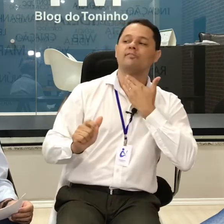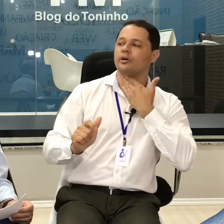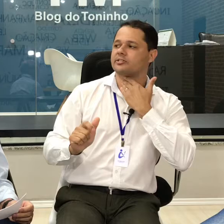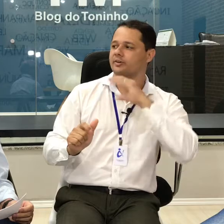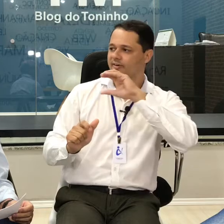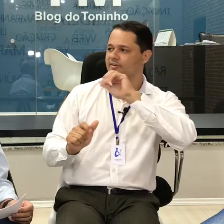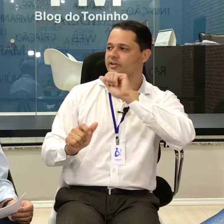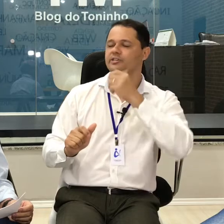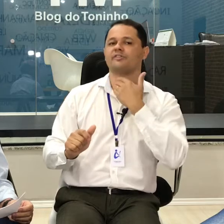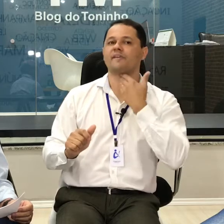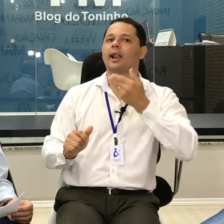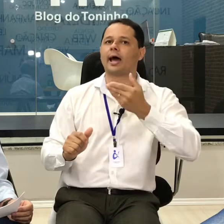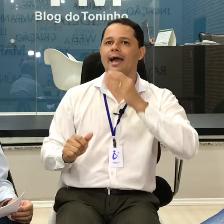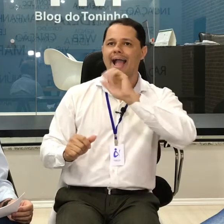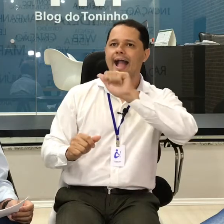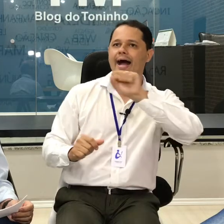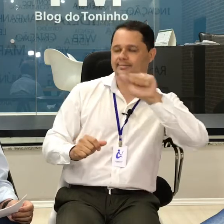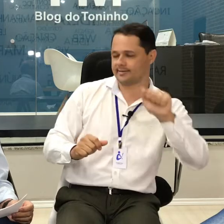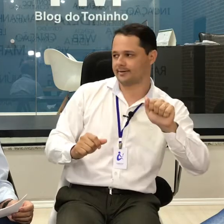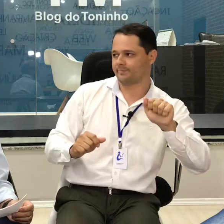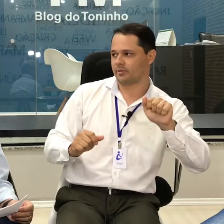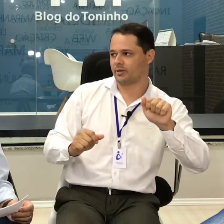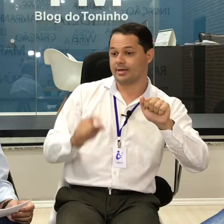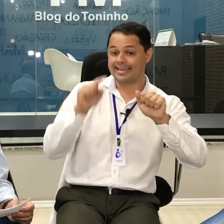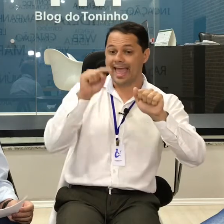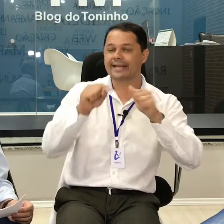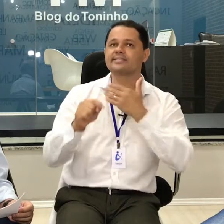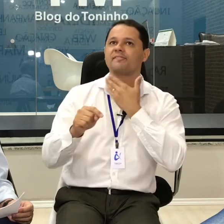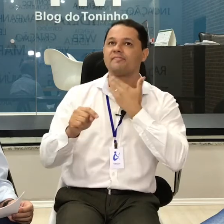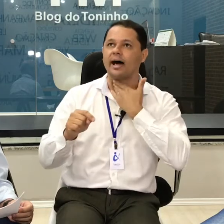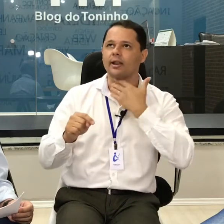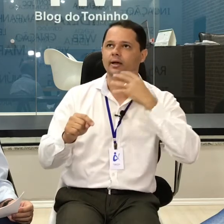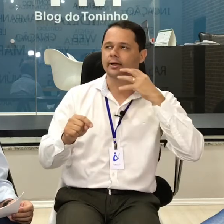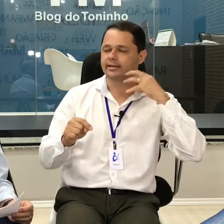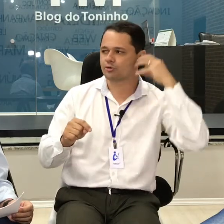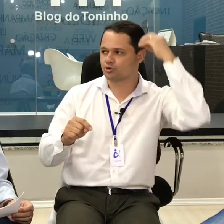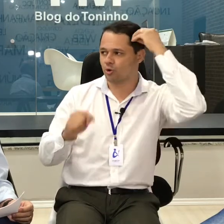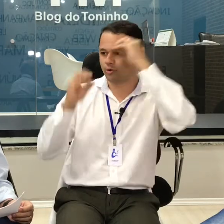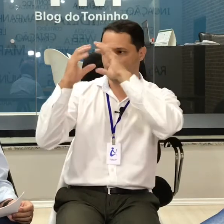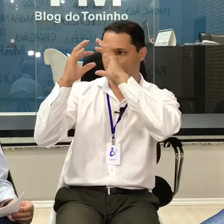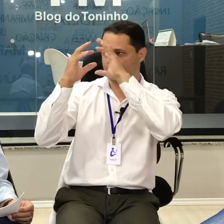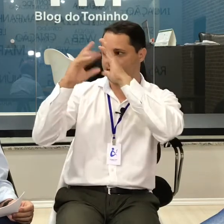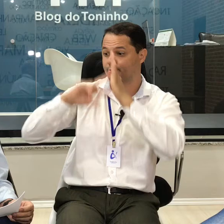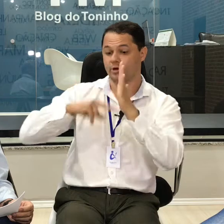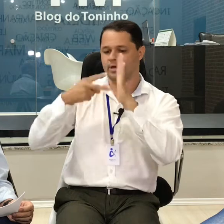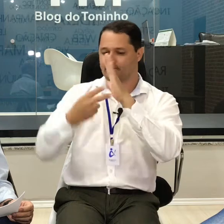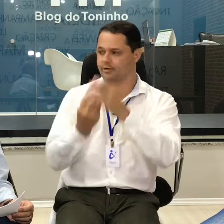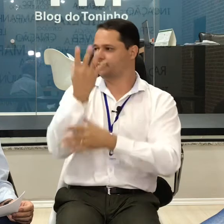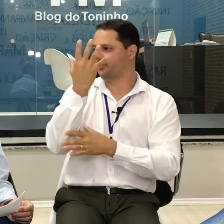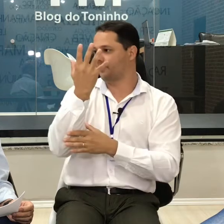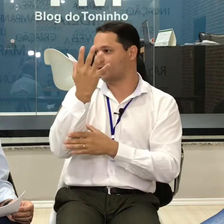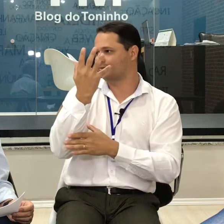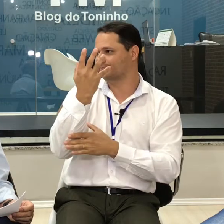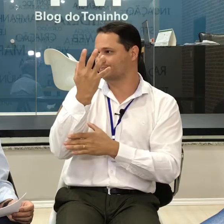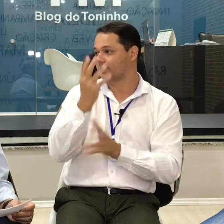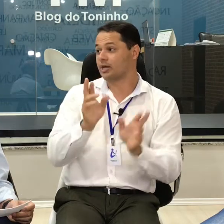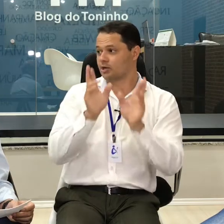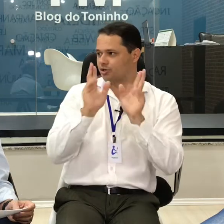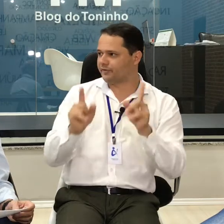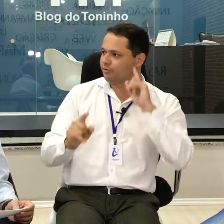voz, a gente falar, casa. E é essa fala, esse som que no nosso cérebro cria o significado. Diferente do